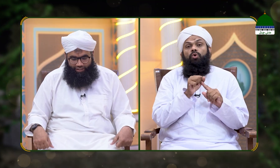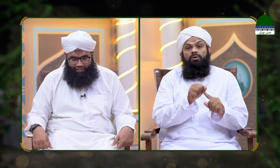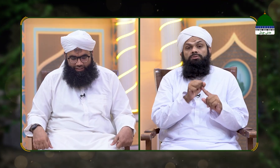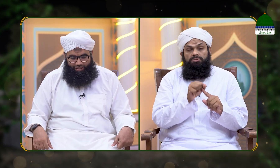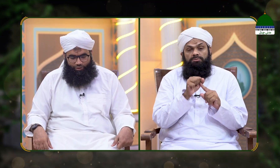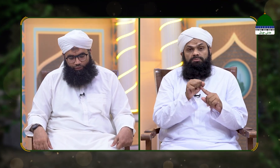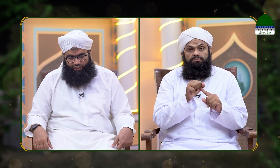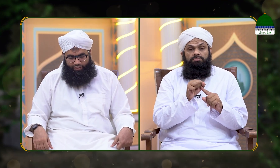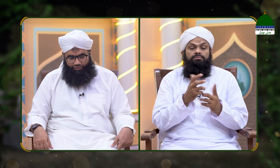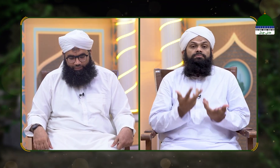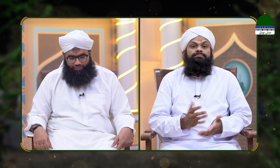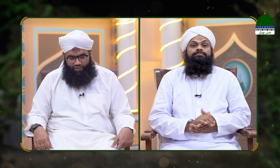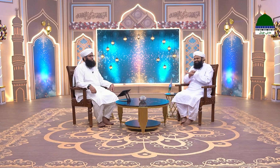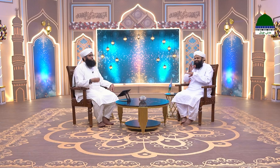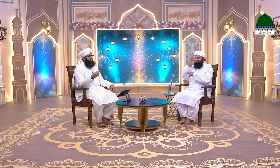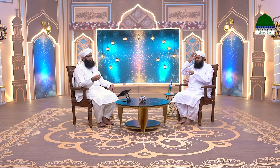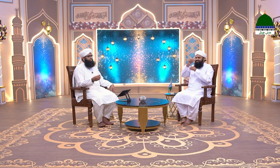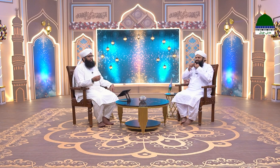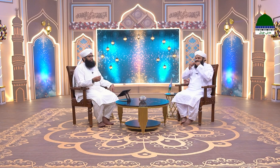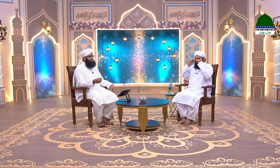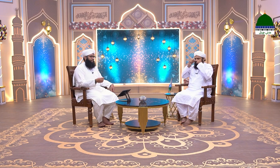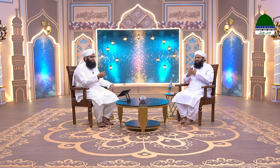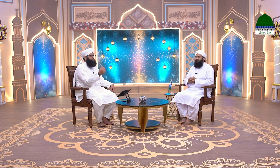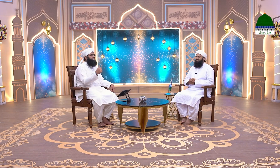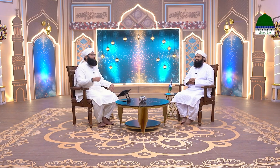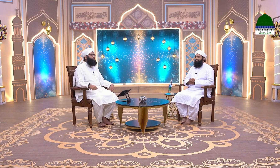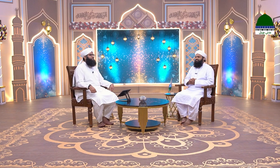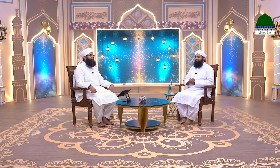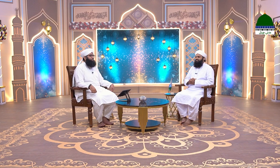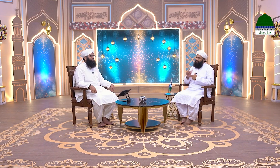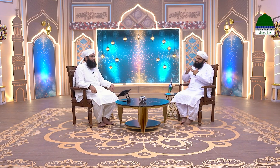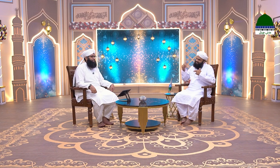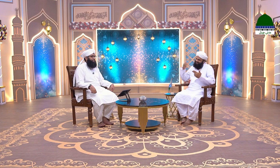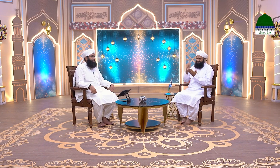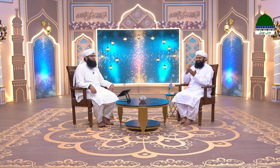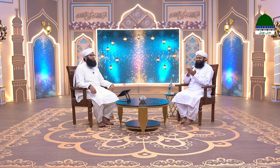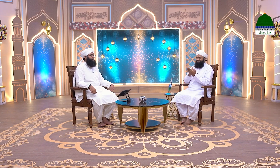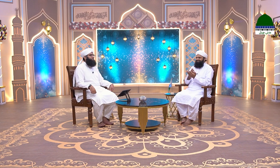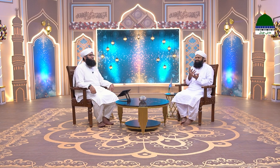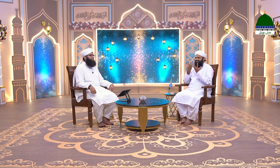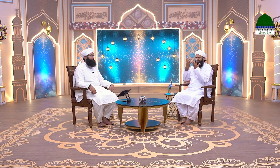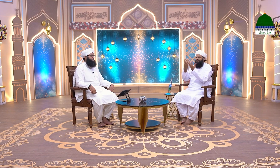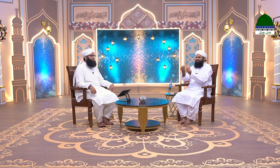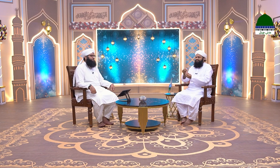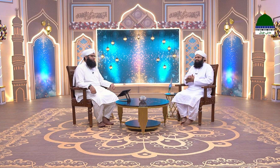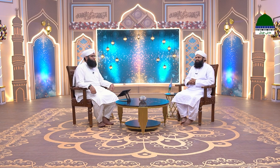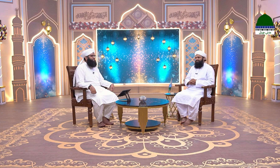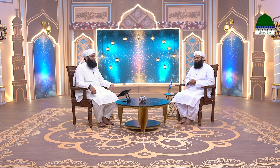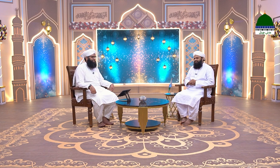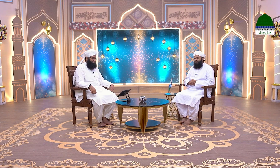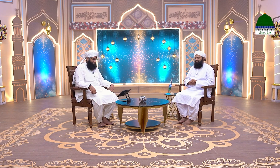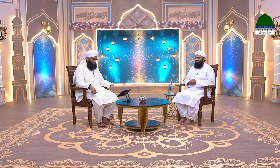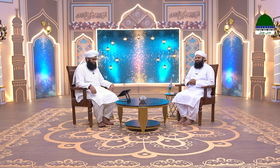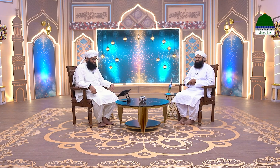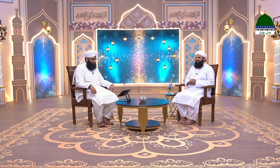کو اختیار کرنے کی توفیق عطا فرمائے۔ مدنی چینل کے ناظرین، آئیے مزید کچھ اداؤں کا بیان نبی کریم علیہ الصلوۃ والسلام کی ہم سننے